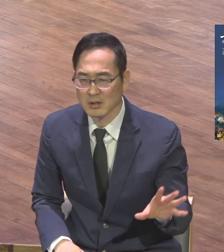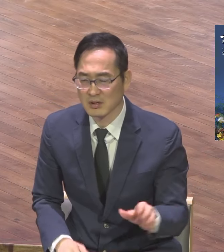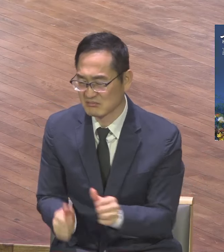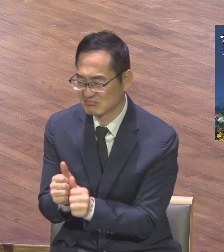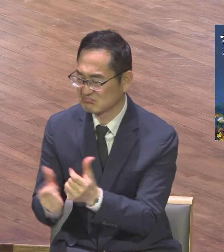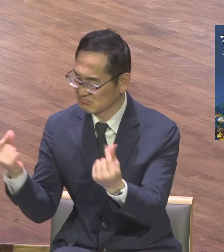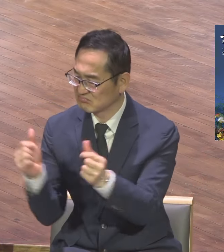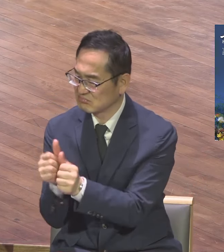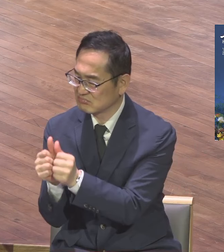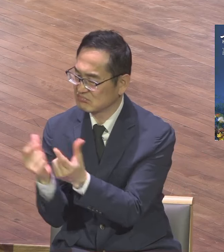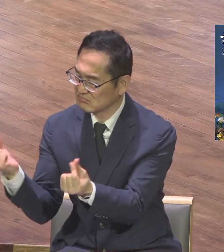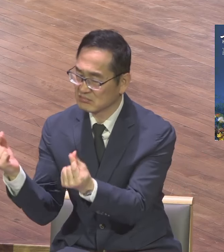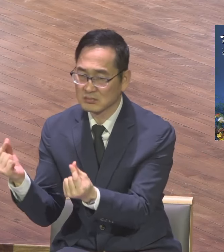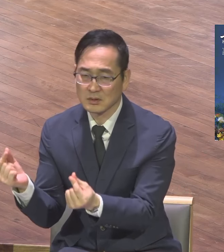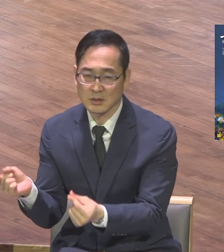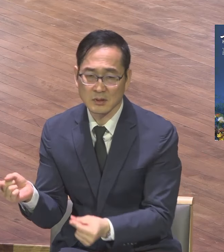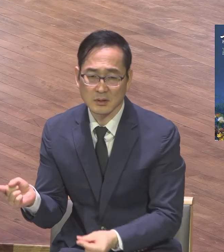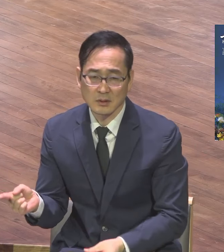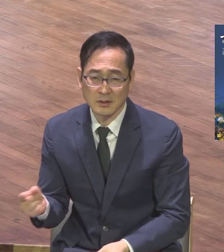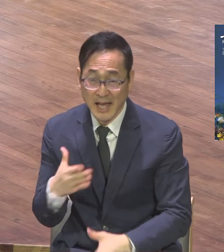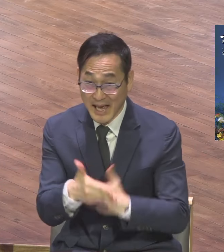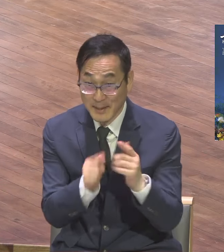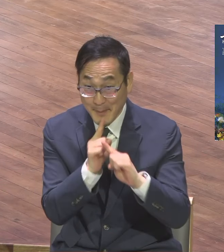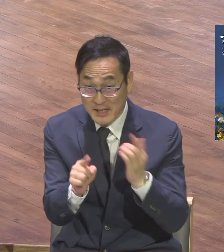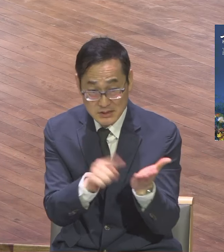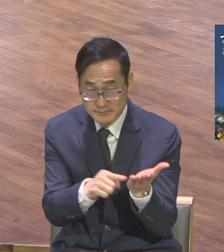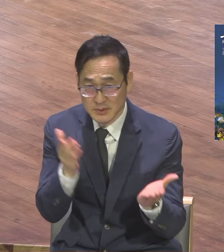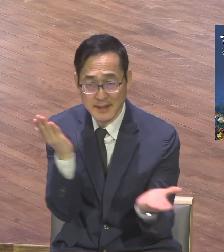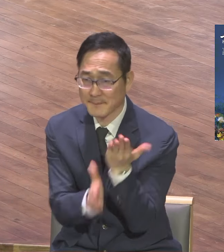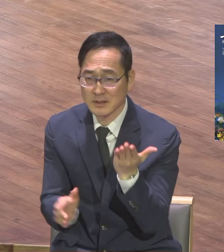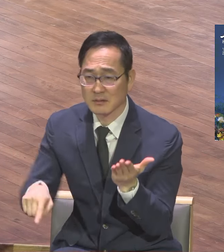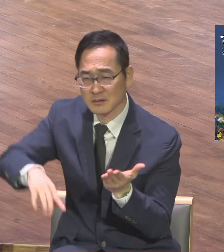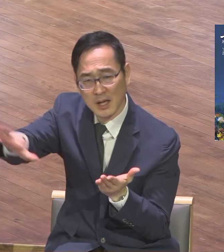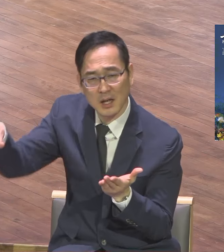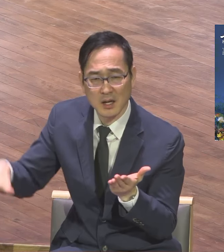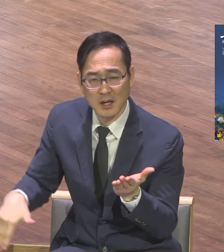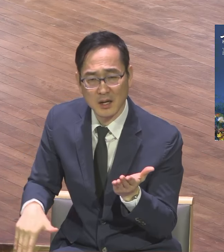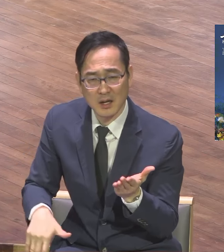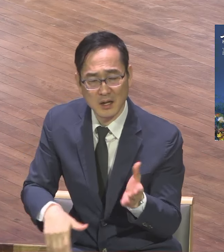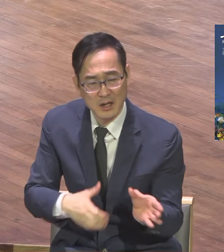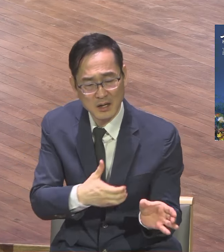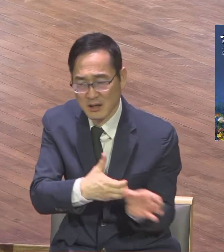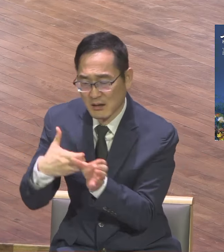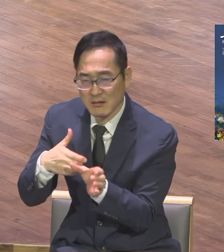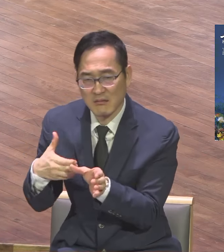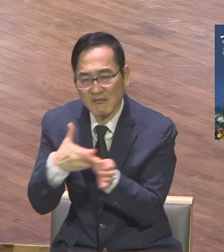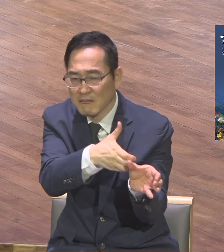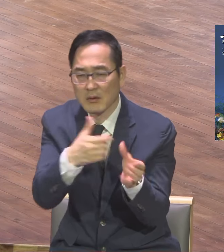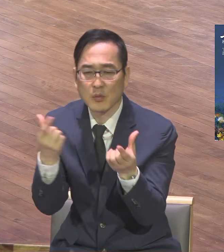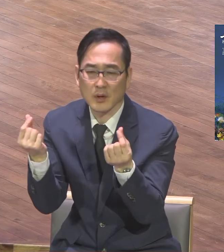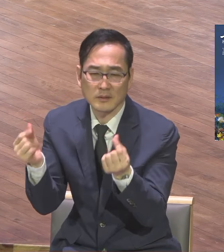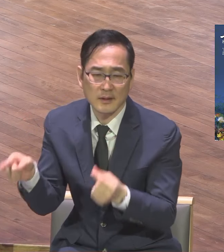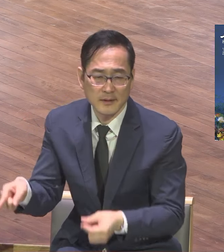하나님의 말씀 성경이 반인권적인 존재로 그런 척으로 보게 돼 있단 말이에요. 이게 지금